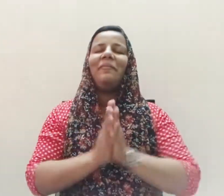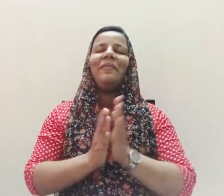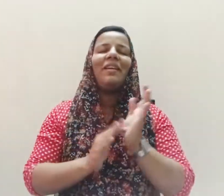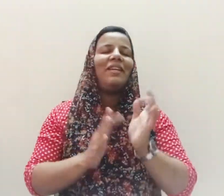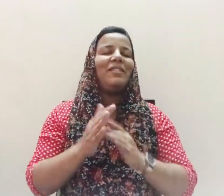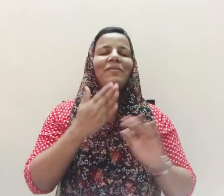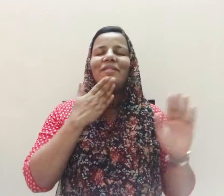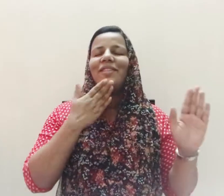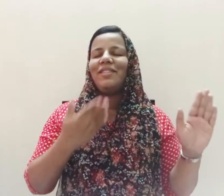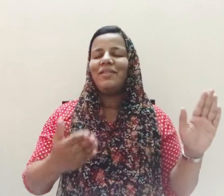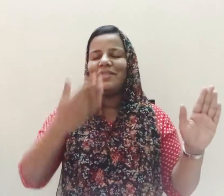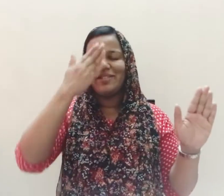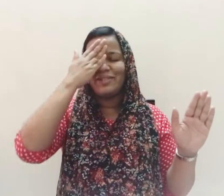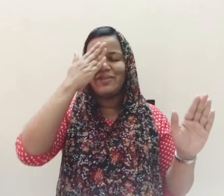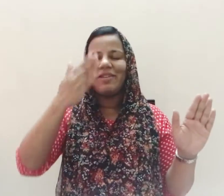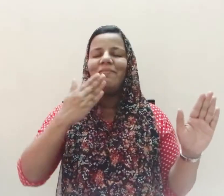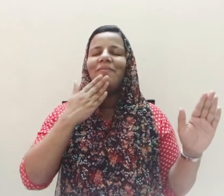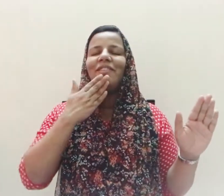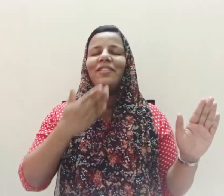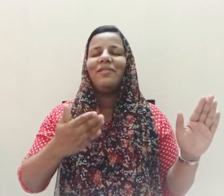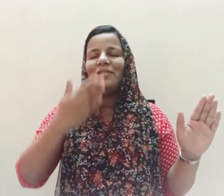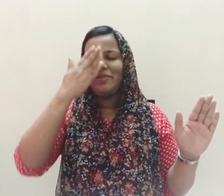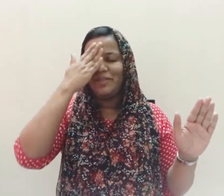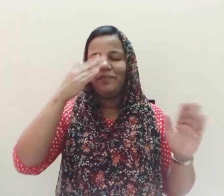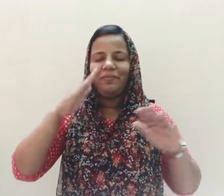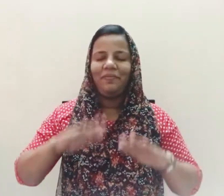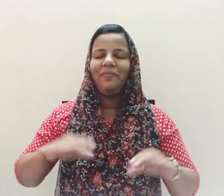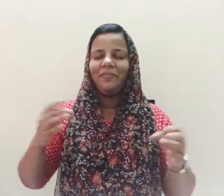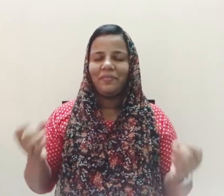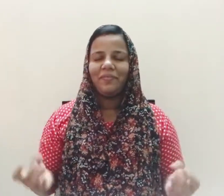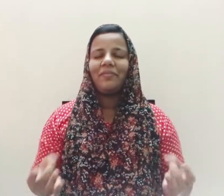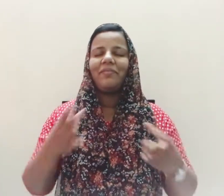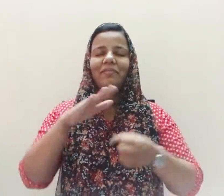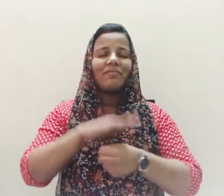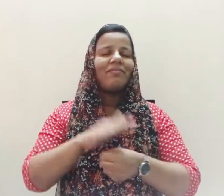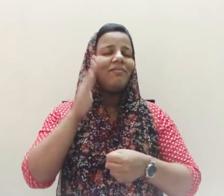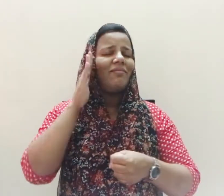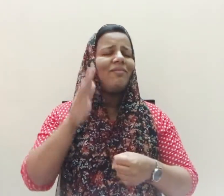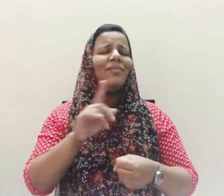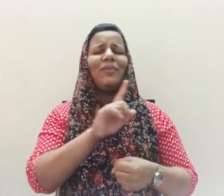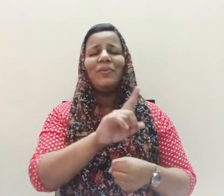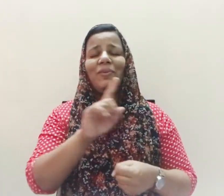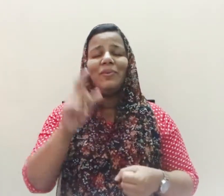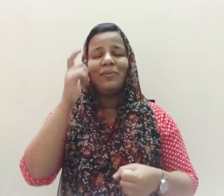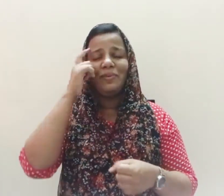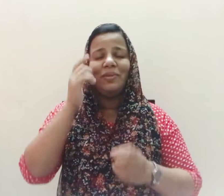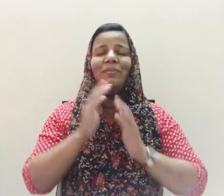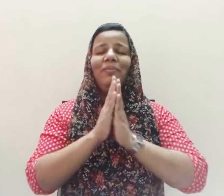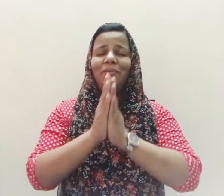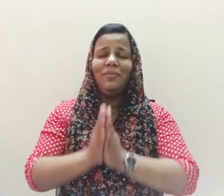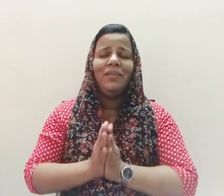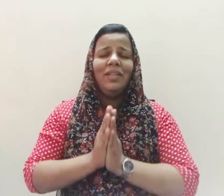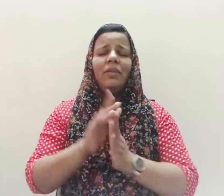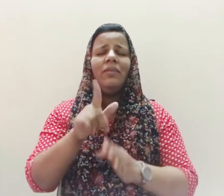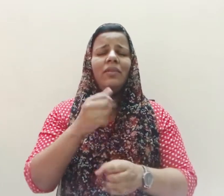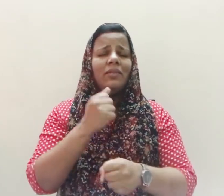അപ്പാ നന്ദിയോടെ സ്തോത്രം, അപ്പാ നന്ദിയോടെ സ്തോത്രം. ഈ പ്രഭാതത്തിൽ ഈ ശബ്ദം കേൾക്കുന്ന ഓരോ മക്കൾക്ക് വേണ്ടി പ്രാർത്ഥിക്കുക. അവരായിരിക്കുന്ന